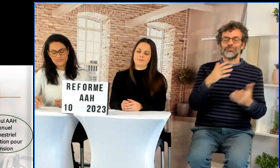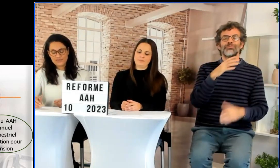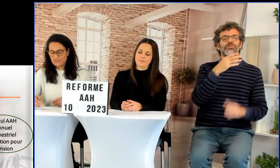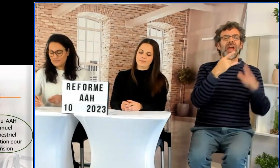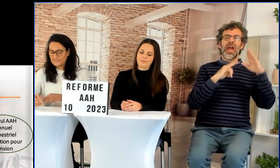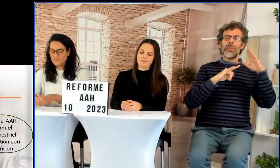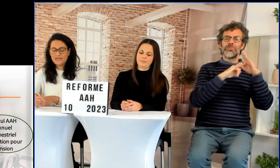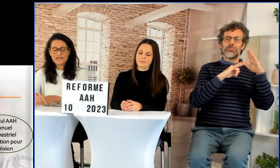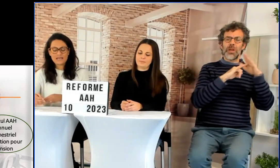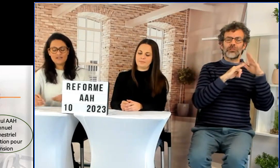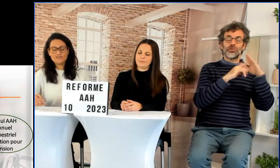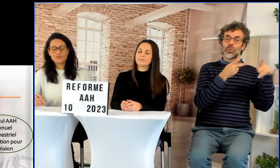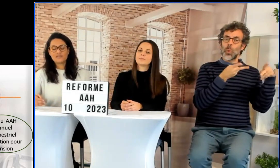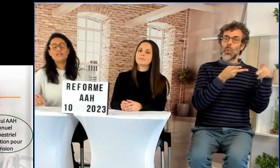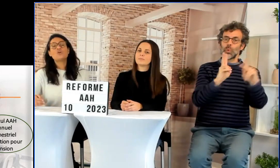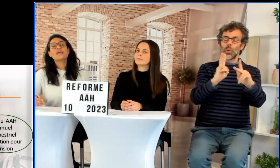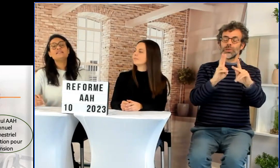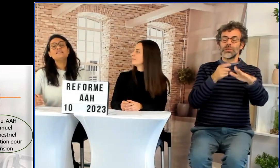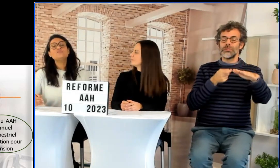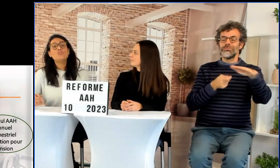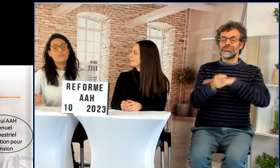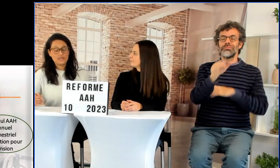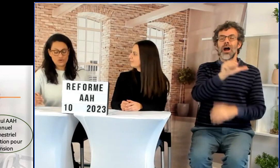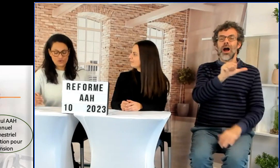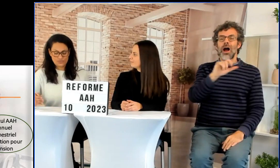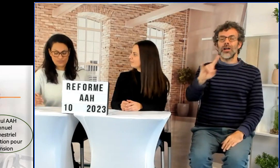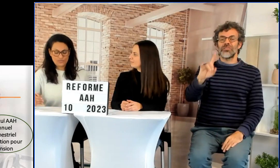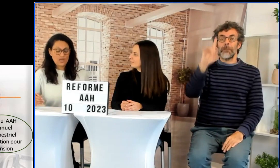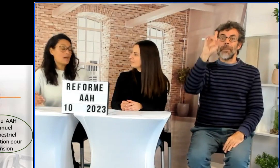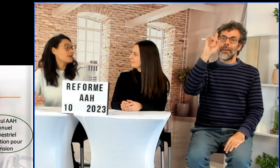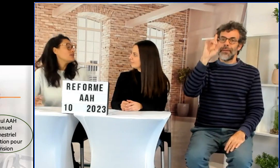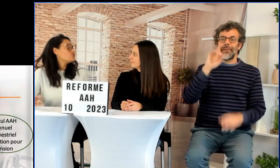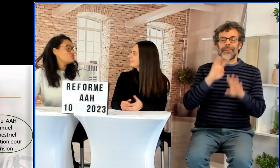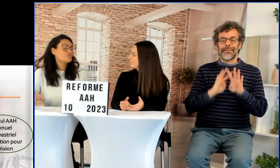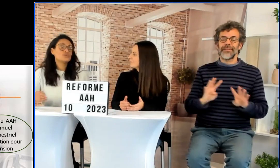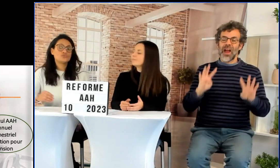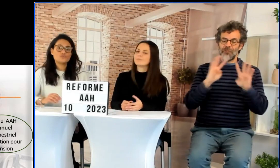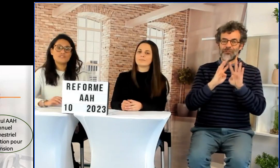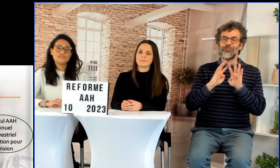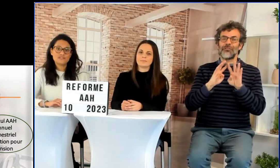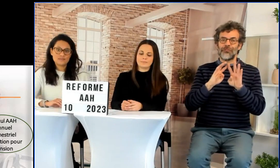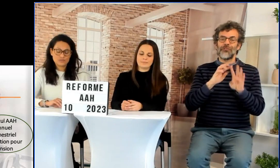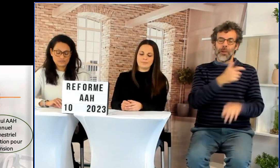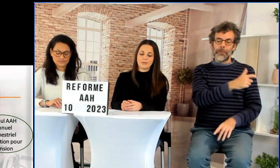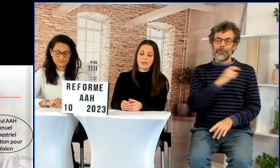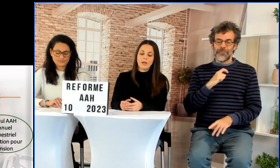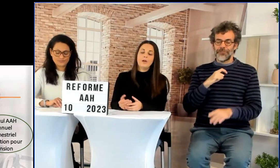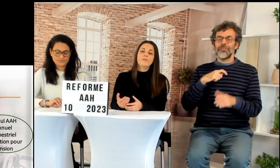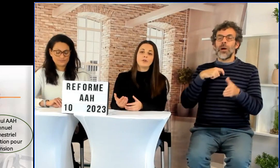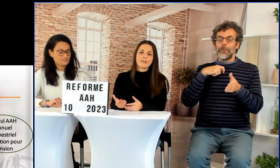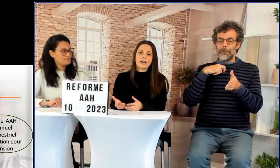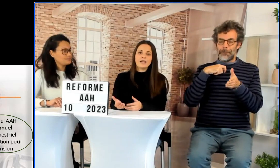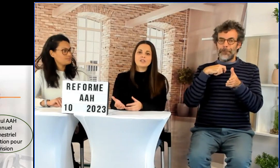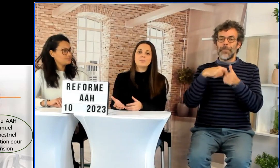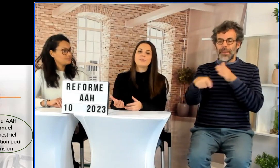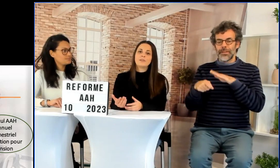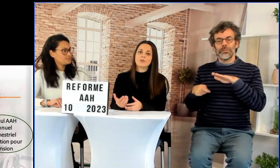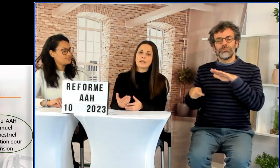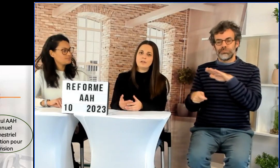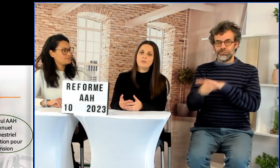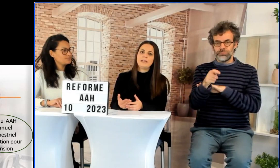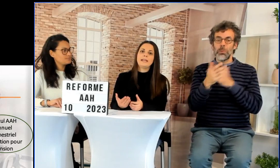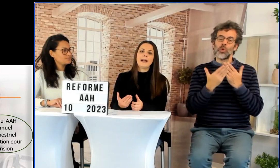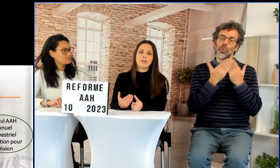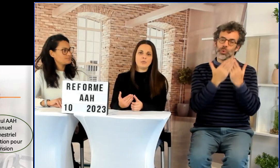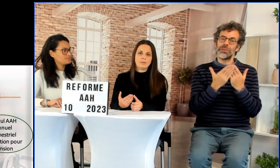MDPH. Mais c'est bien la CAF qui est l'organisme payeur, après étude de votre dossier, évidemment. Votre AAH peut